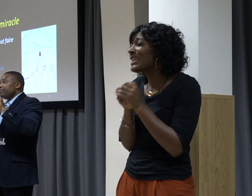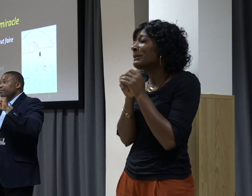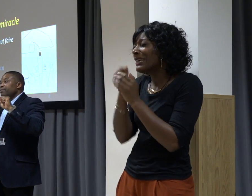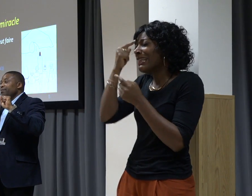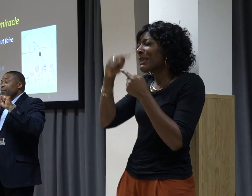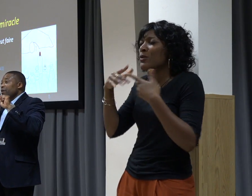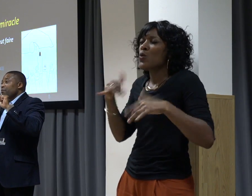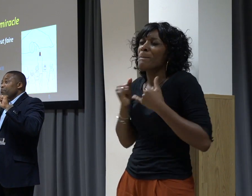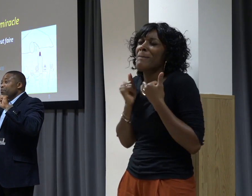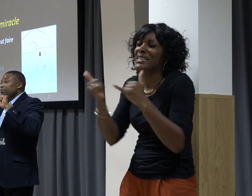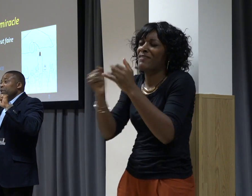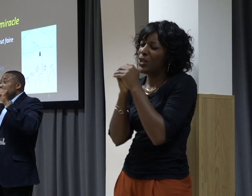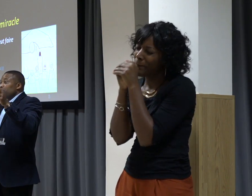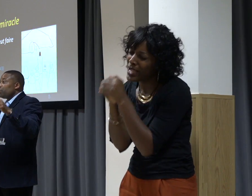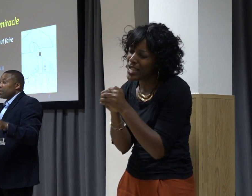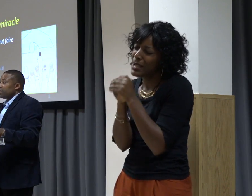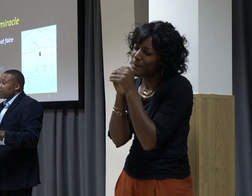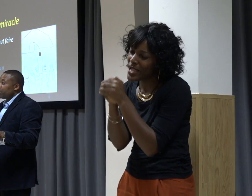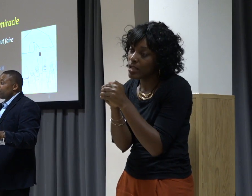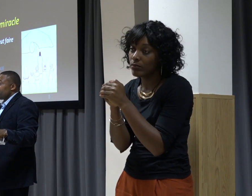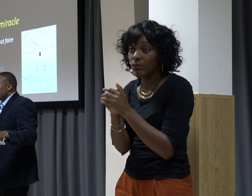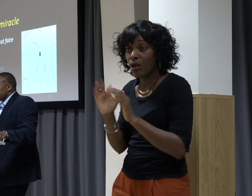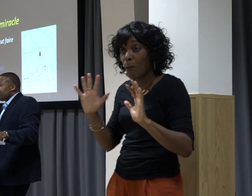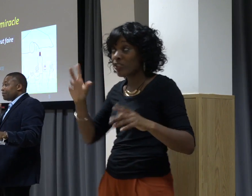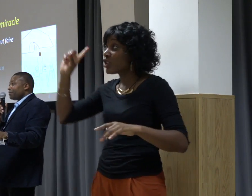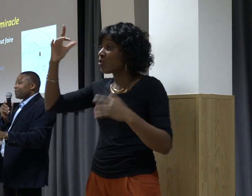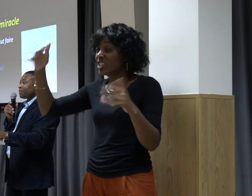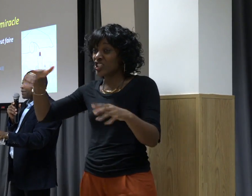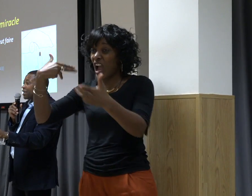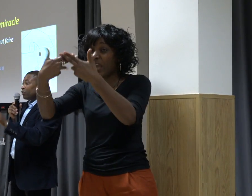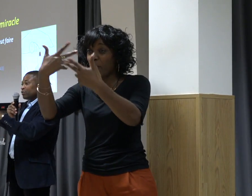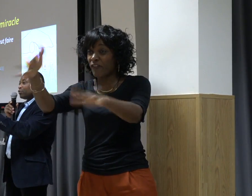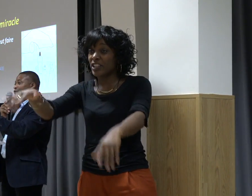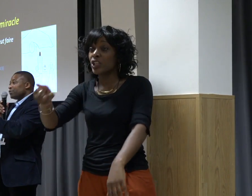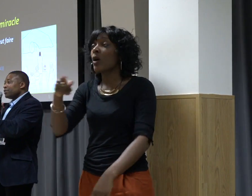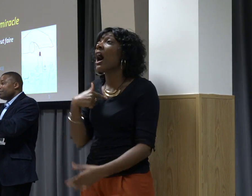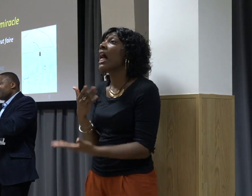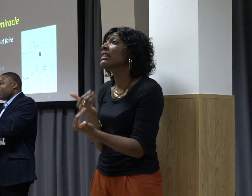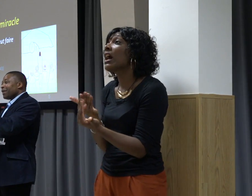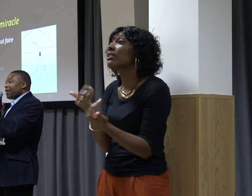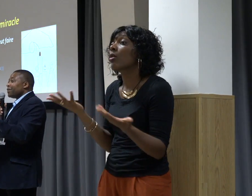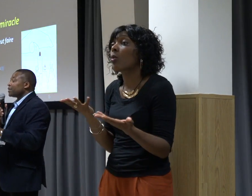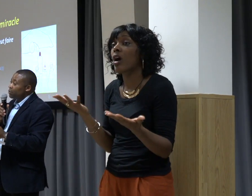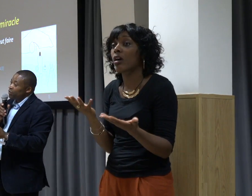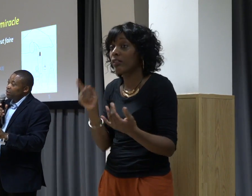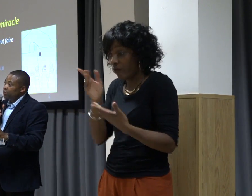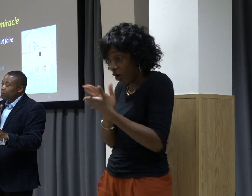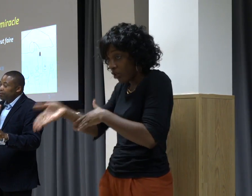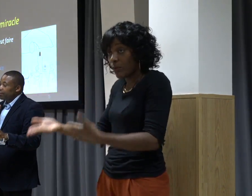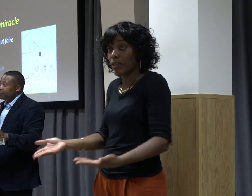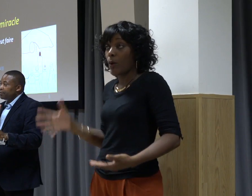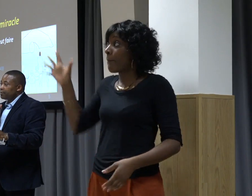sujet. Peut-être même que Dieu a déjà répondu. Il vous reste juste à rentrer en